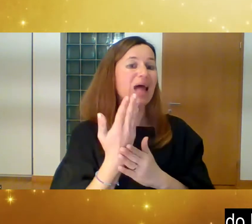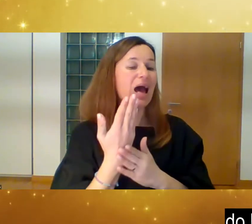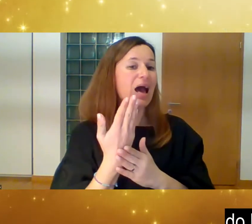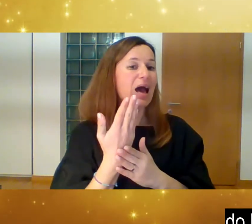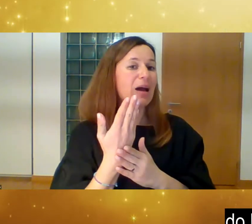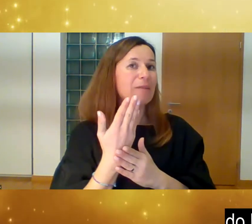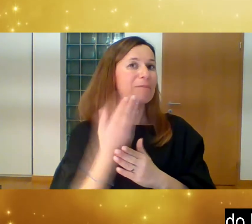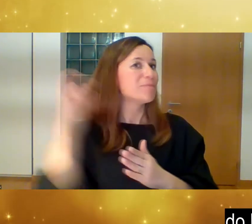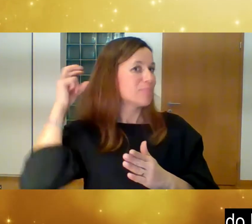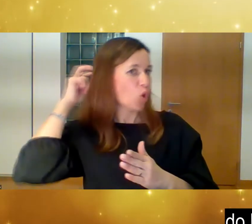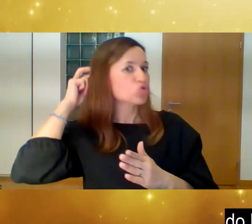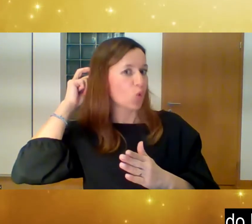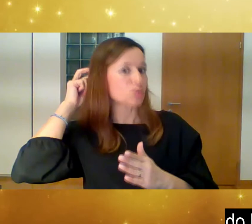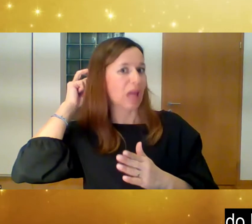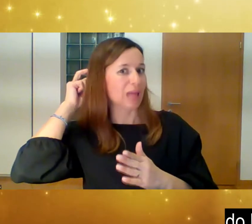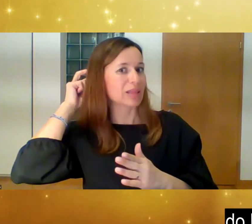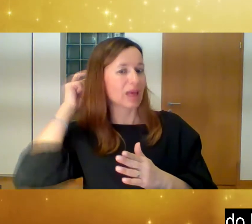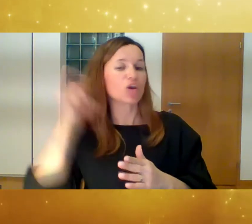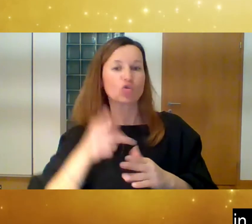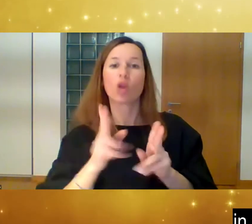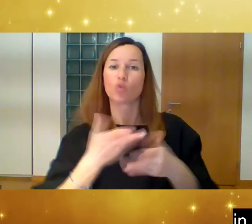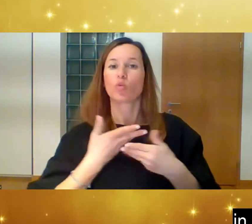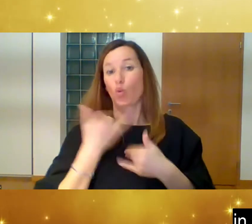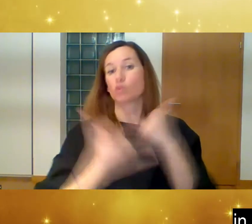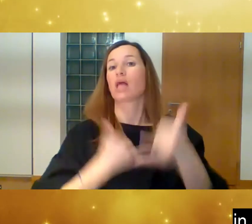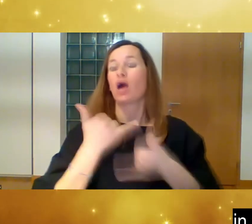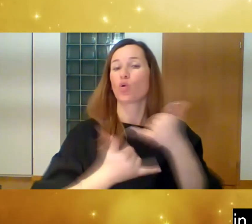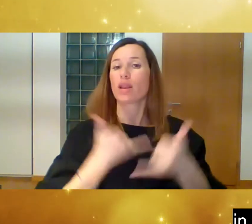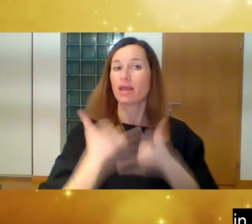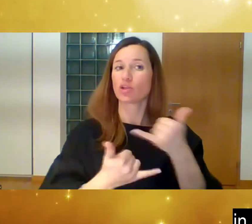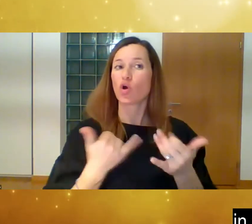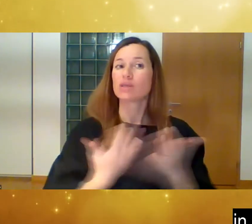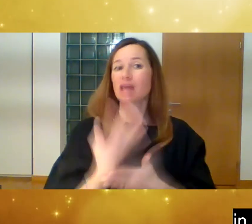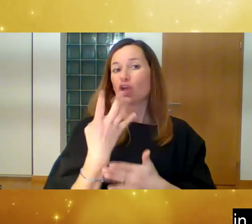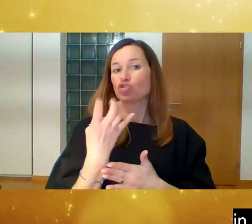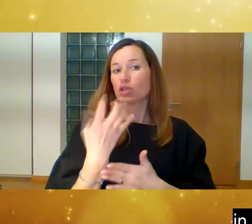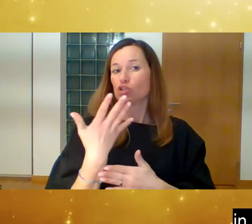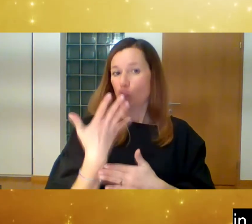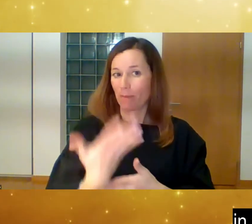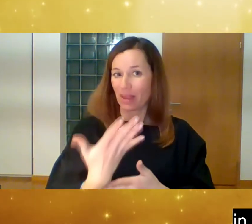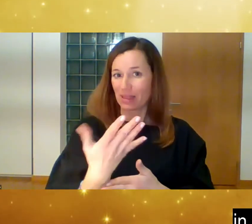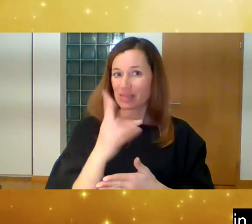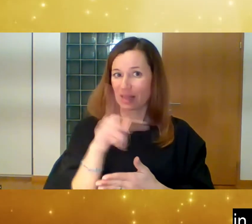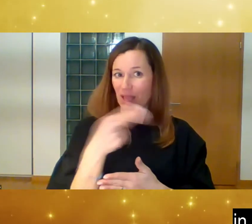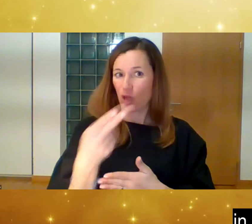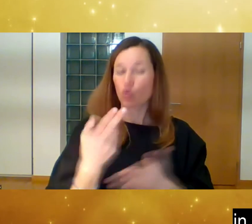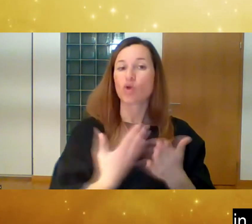do katerih ste upravičeni vsako leto in sicer za 450